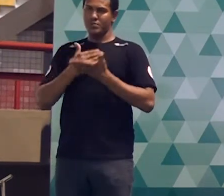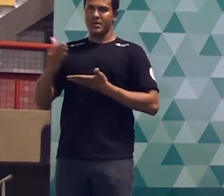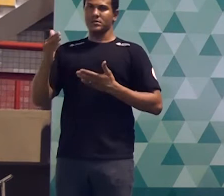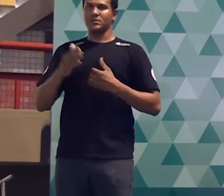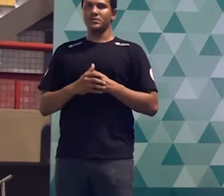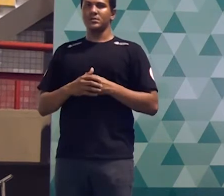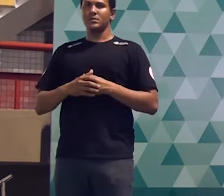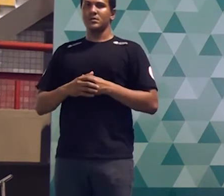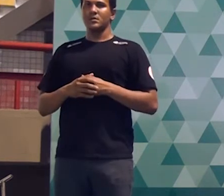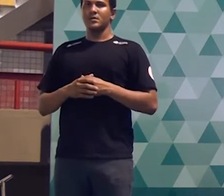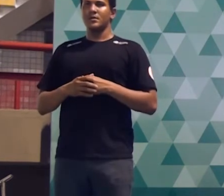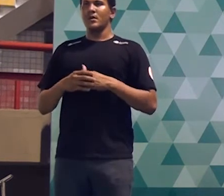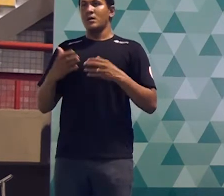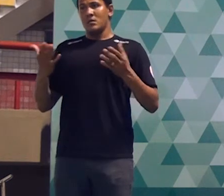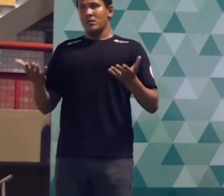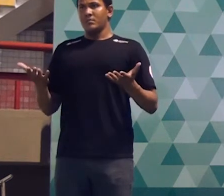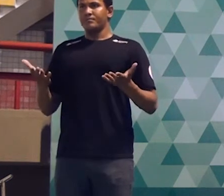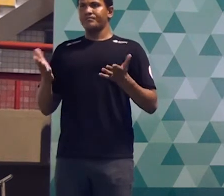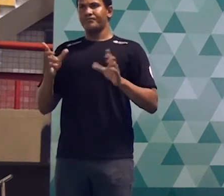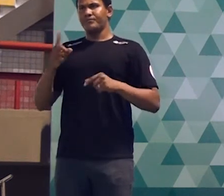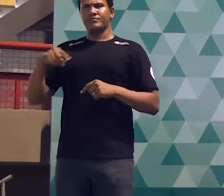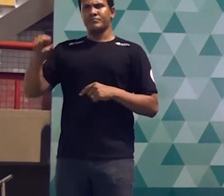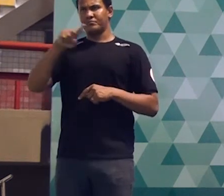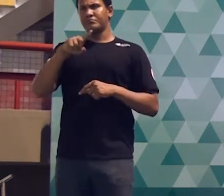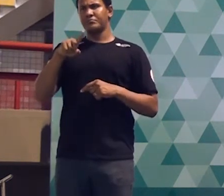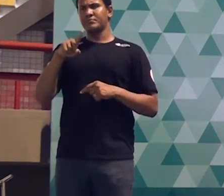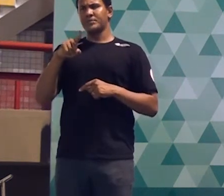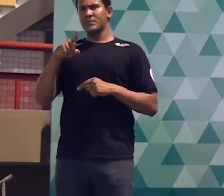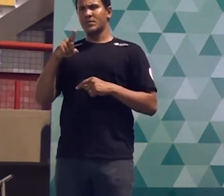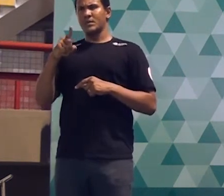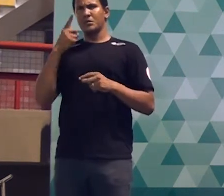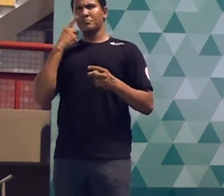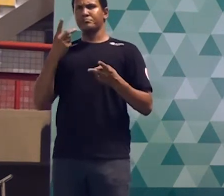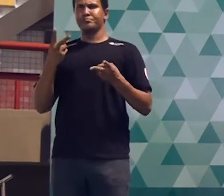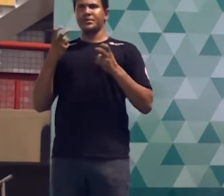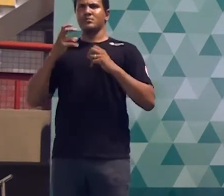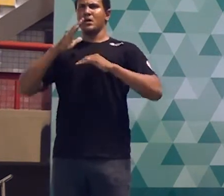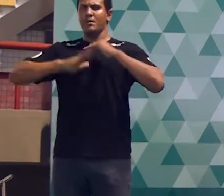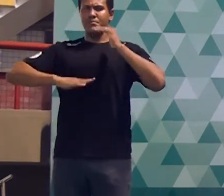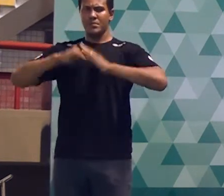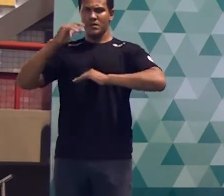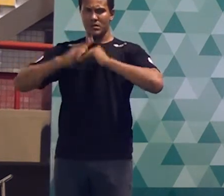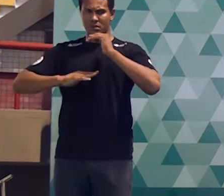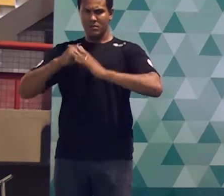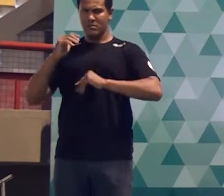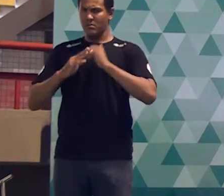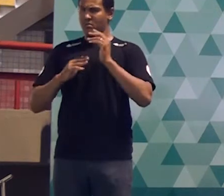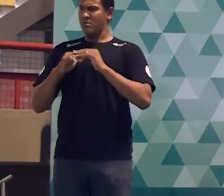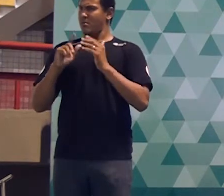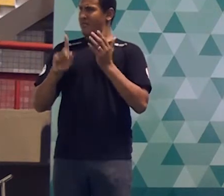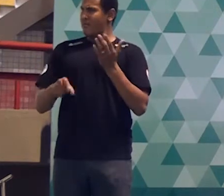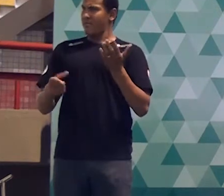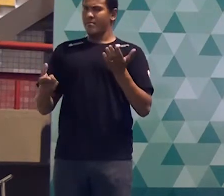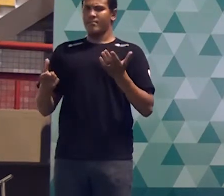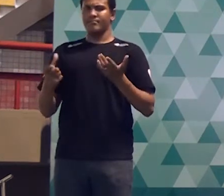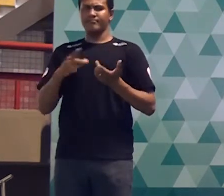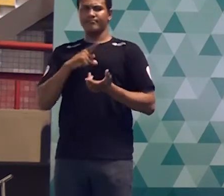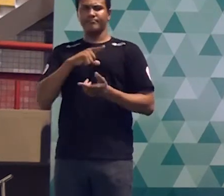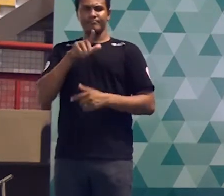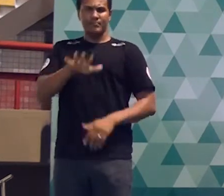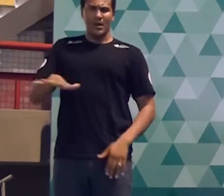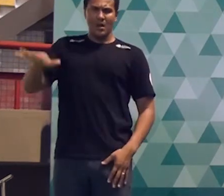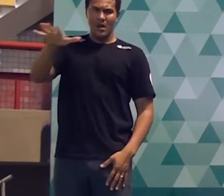De antemão, vocês vão ver que essas habilidades são competências da